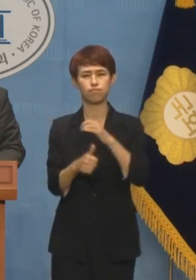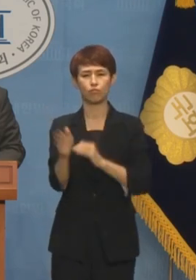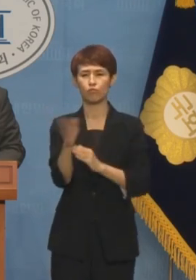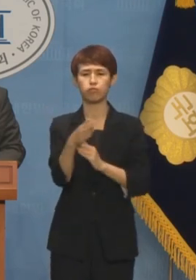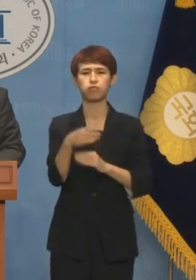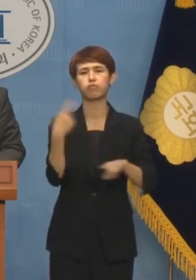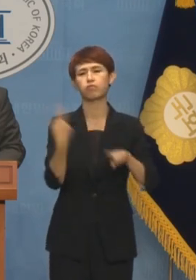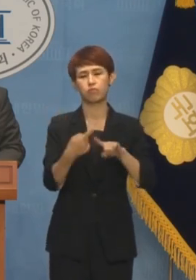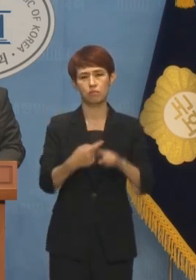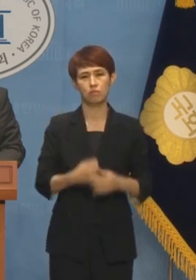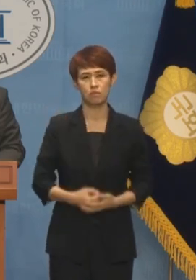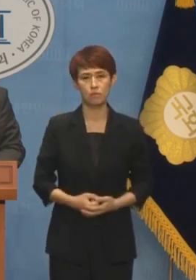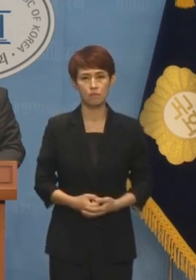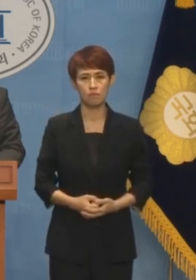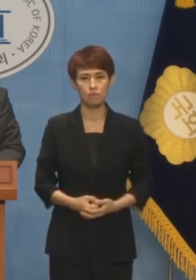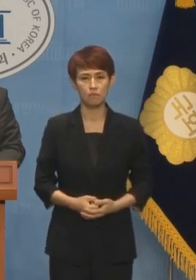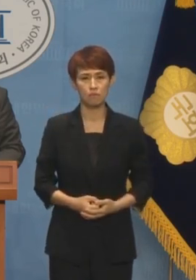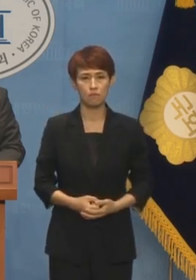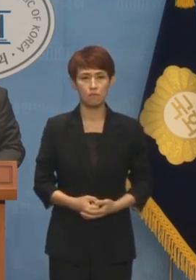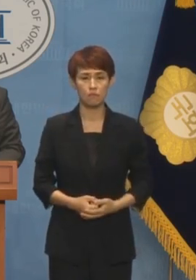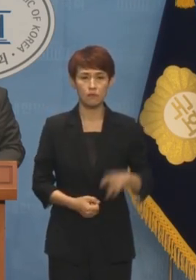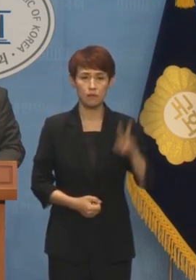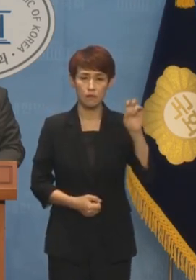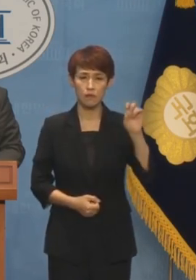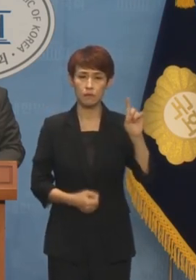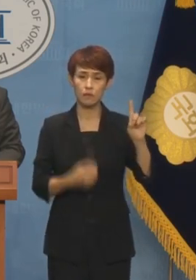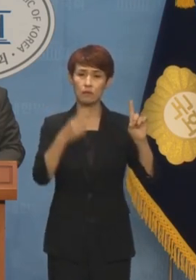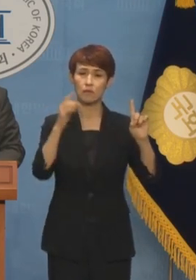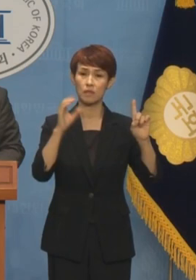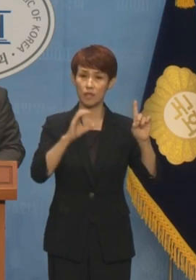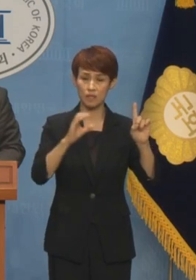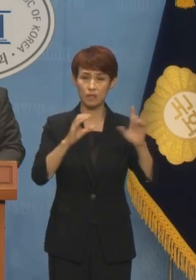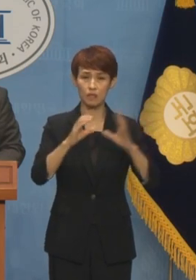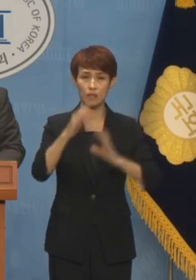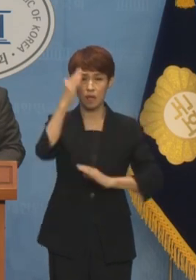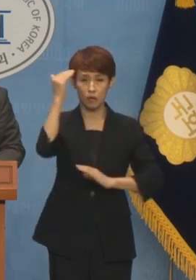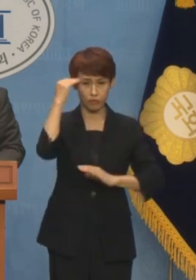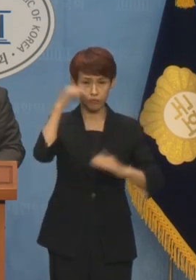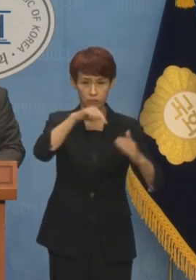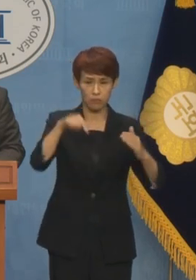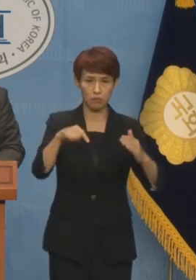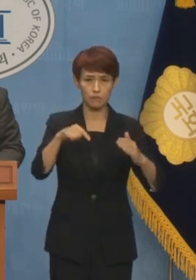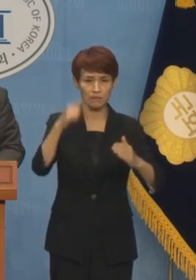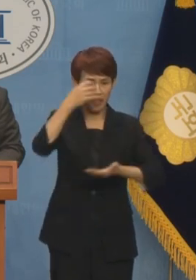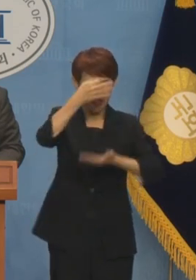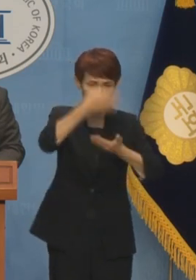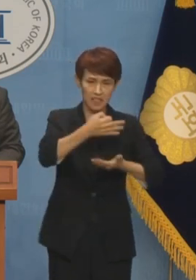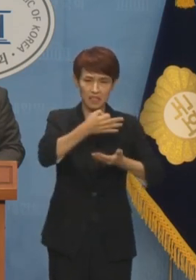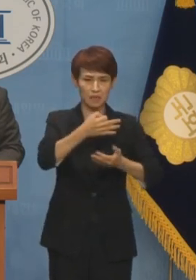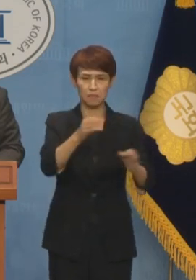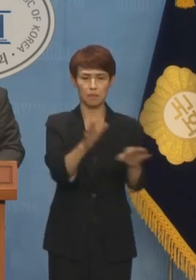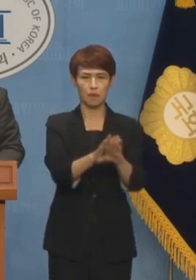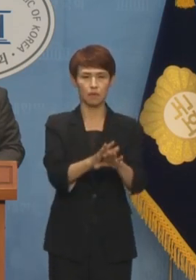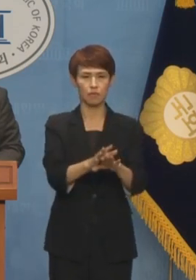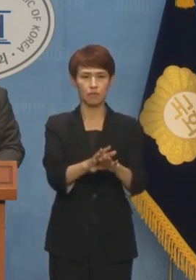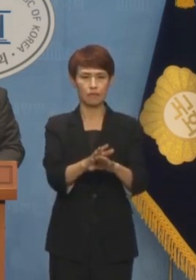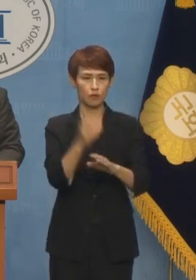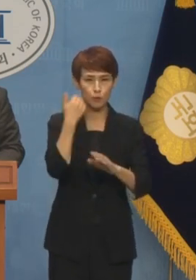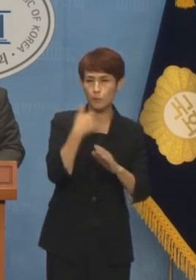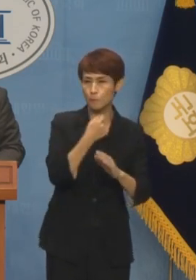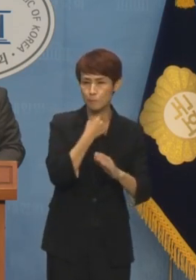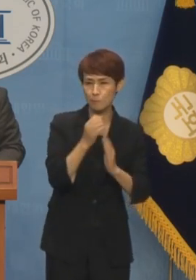같았습니다. 조선 후기가 아닌 21세기 대한민국 정당에서 가치는 사라지고 줄서기와 충성 경쟁만